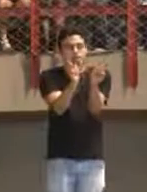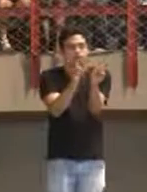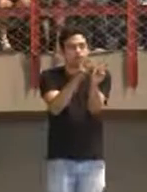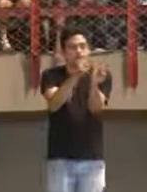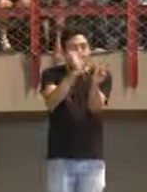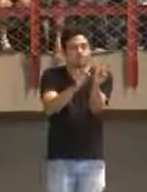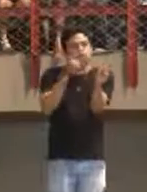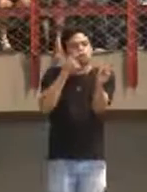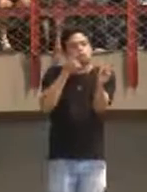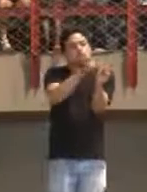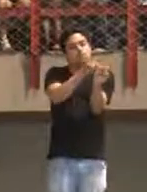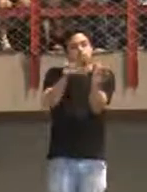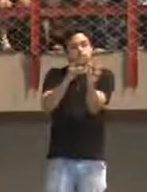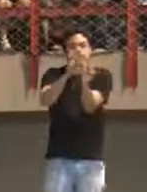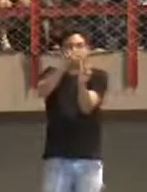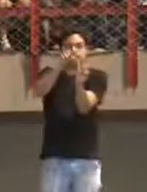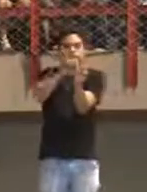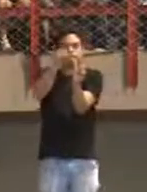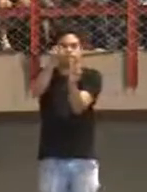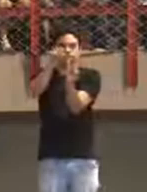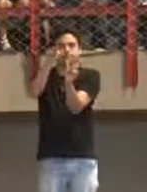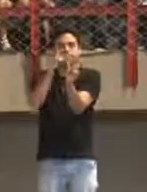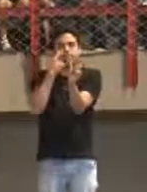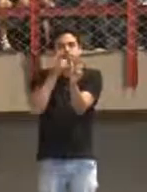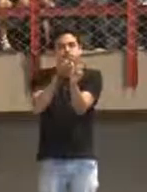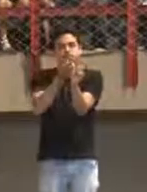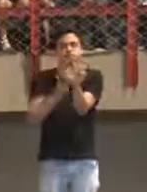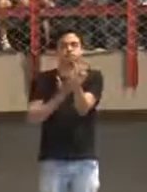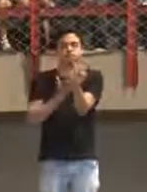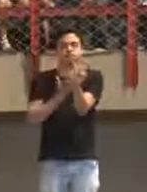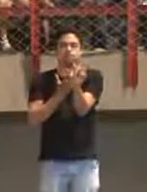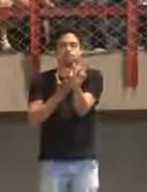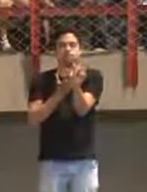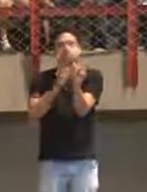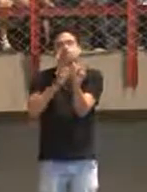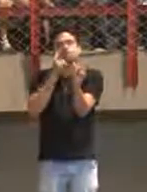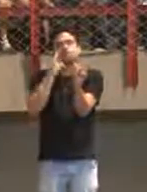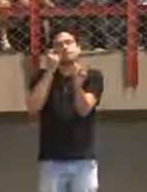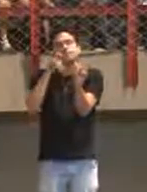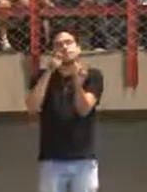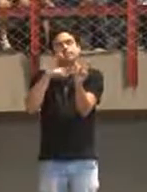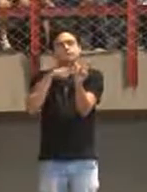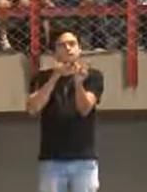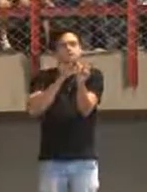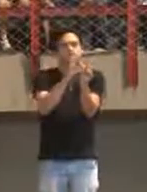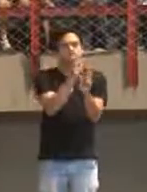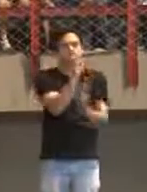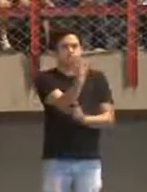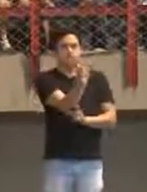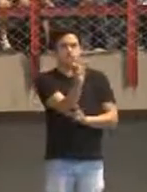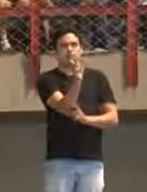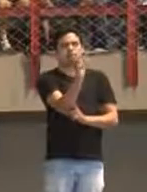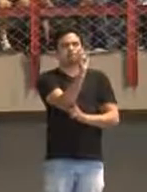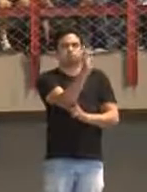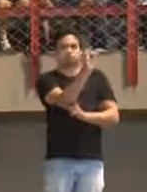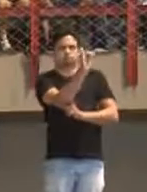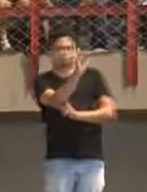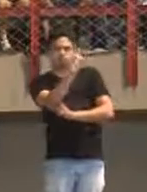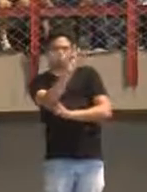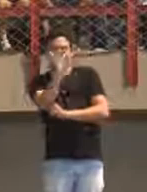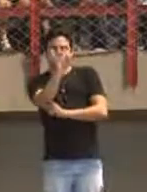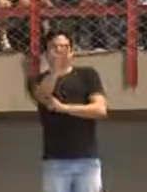a acentuação. Vai lá, a acentuação. Será que eu grafei corretamente essas palavras quanto